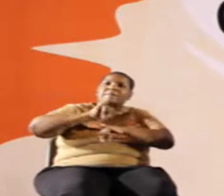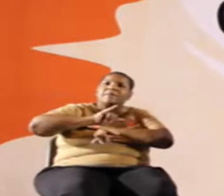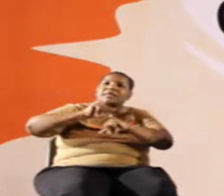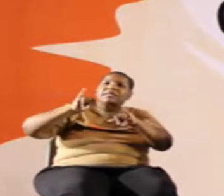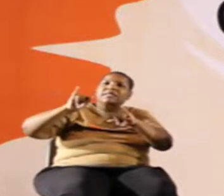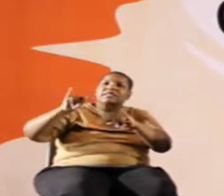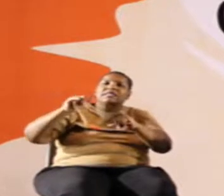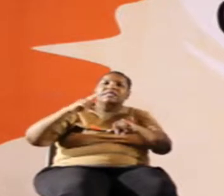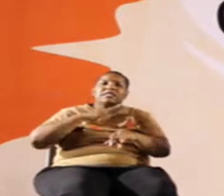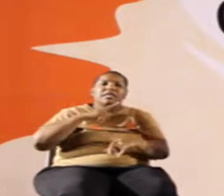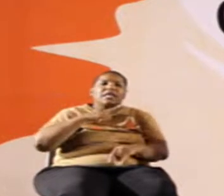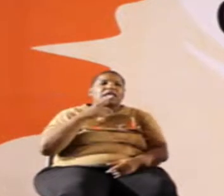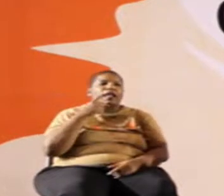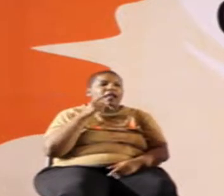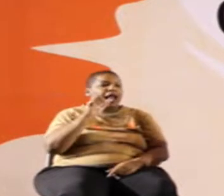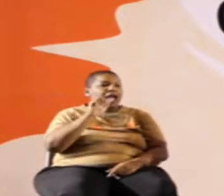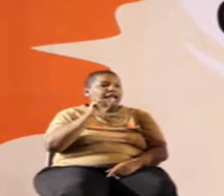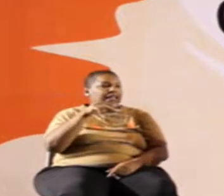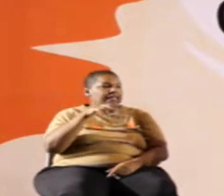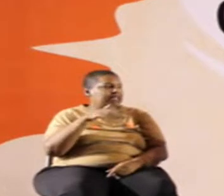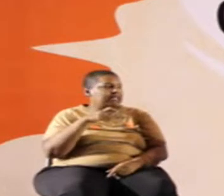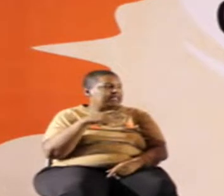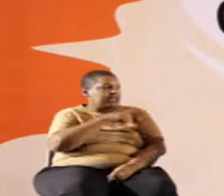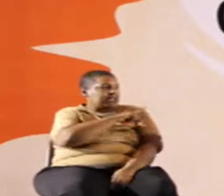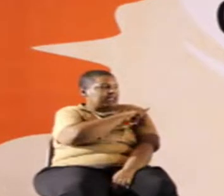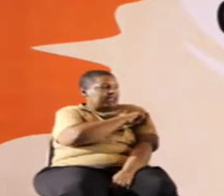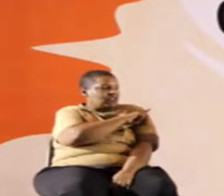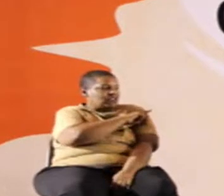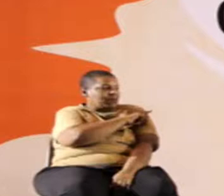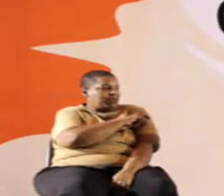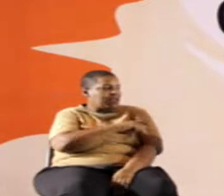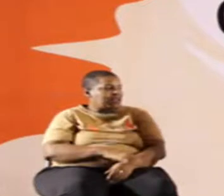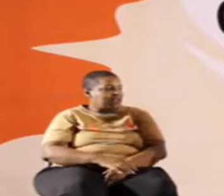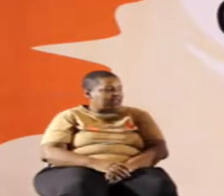Aline Almeida, enfermeira. Eu tenho uma irmã enfermeira, Aline.